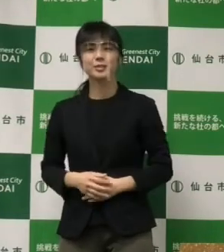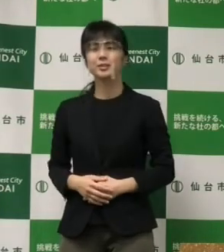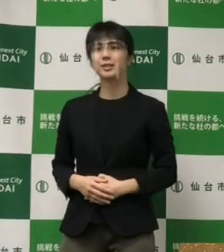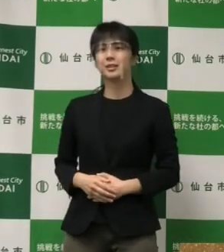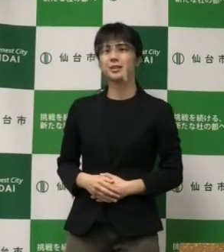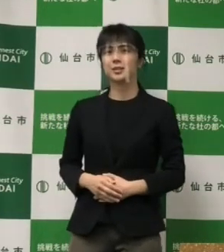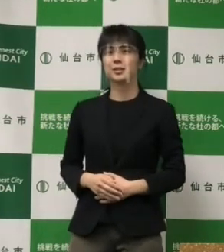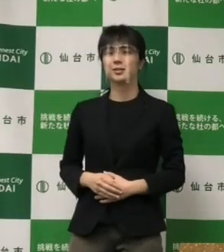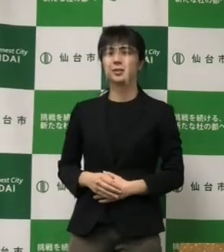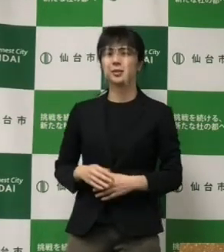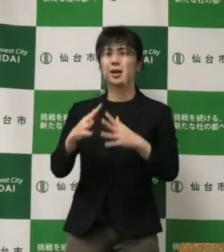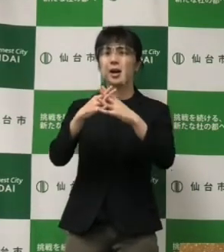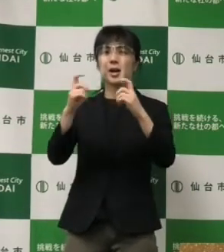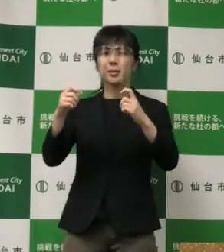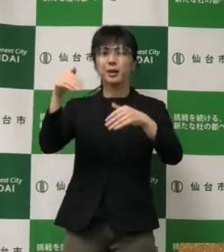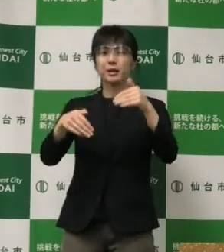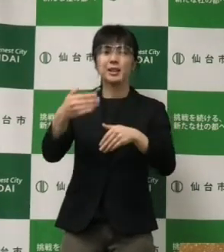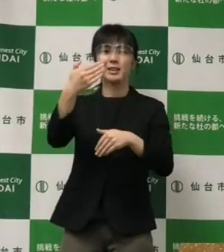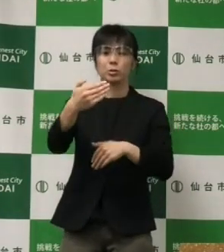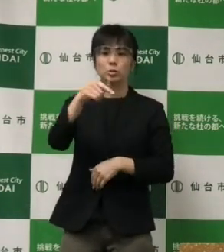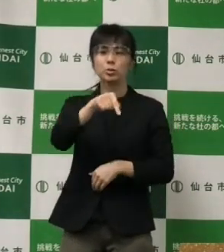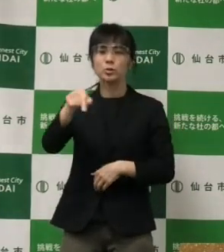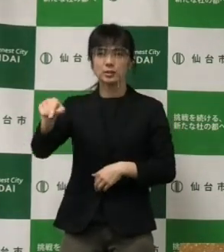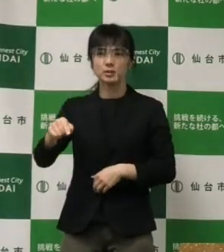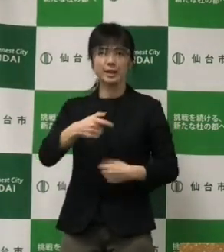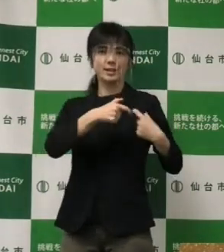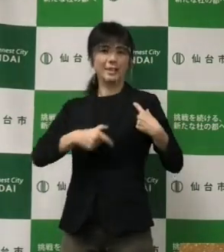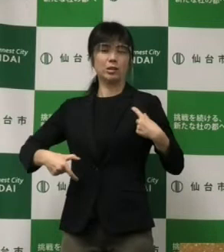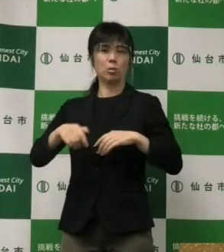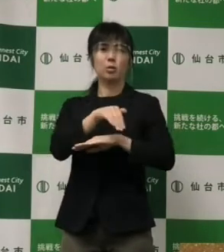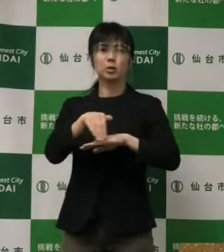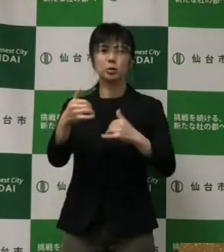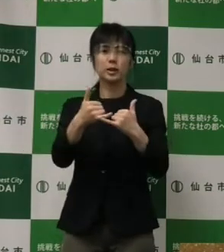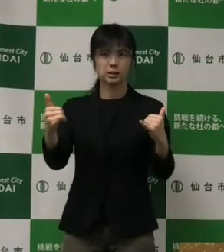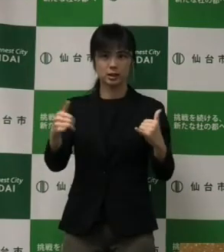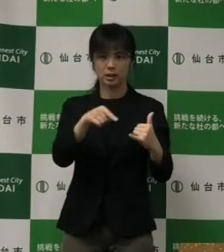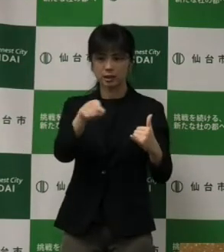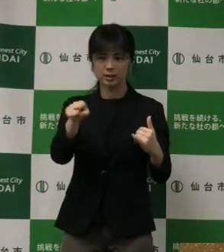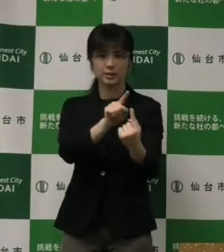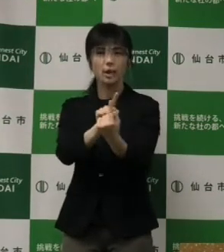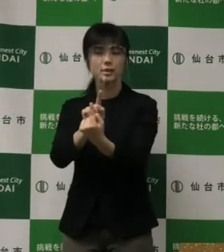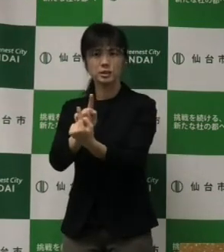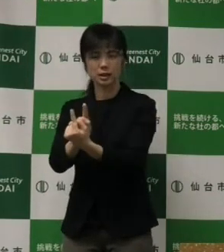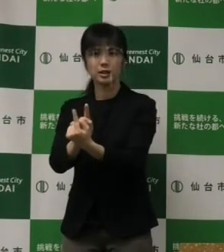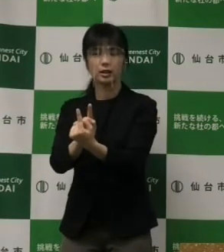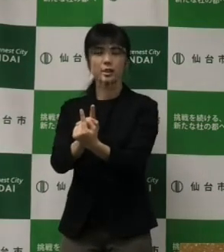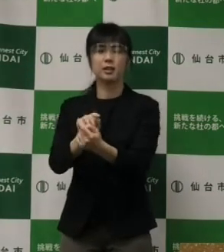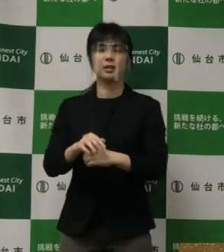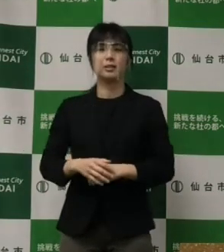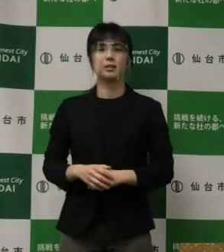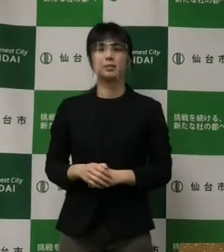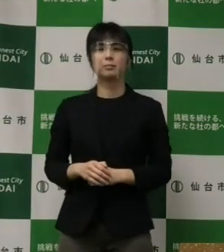県内の宮城選挙区でですね、立候補予定されている方に対して、どういうところ